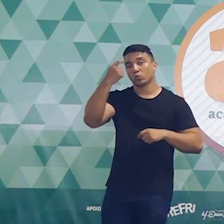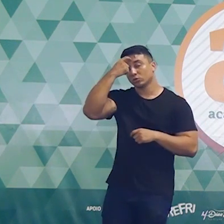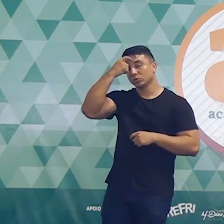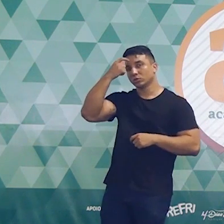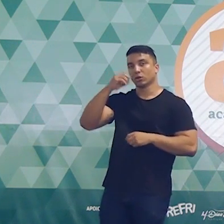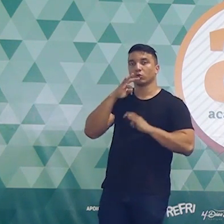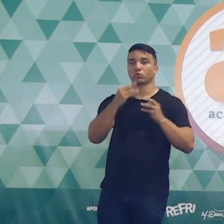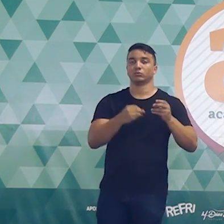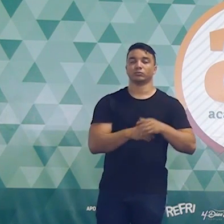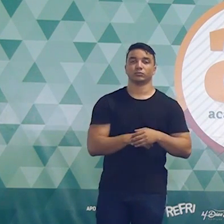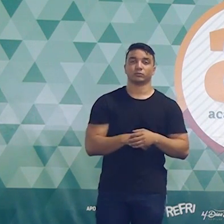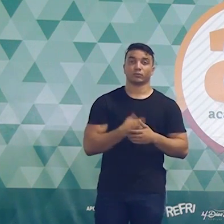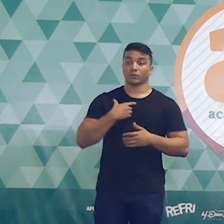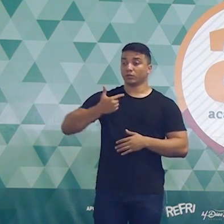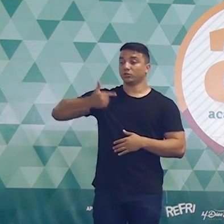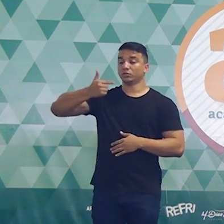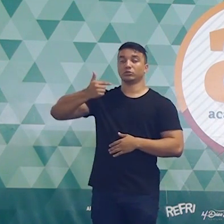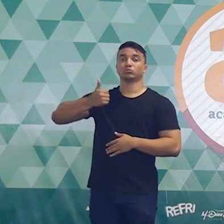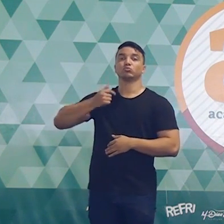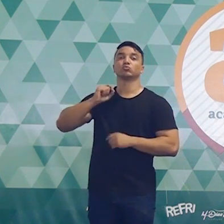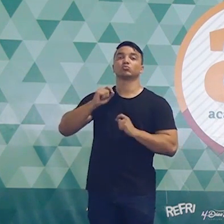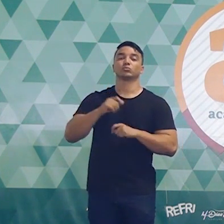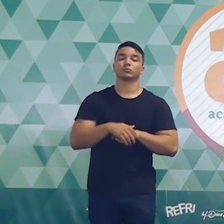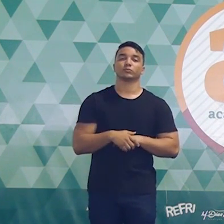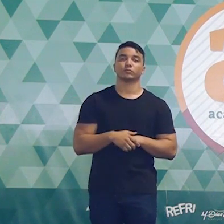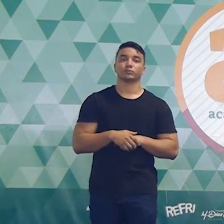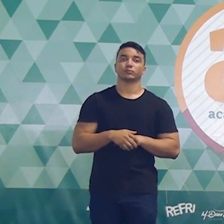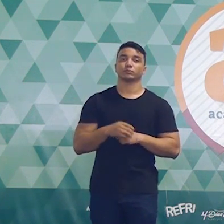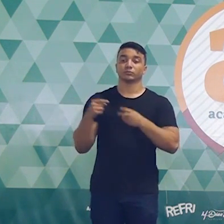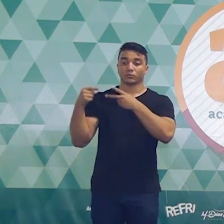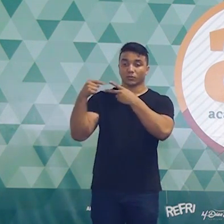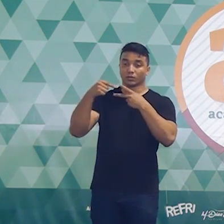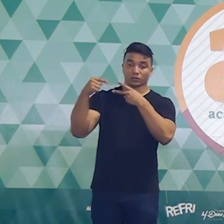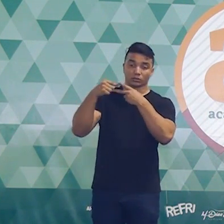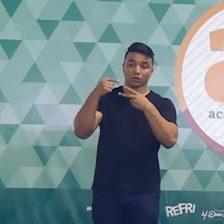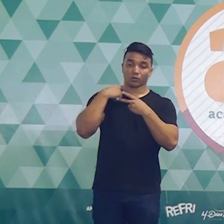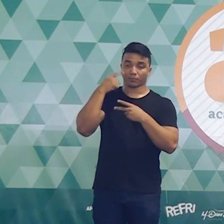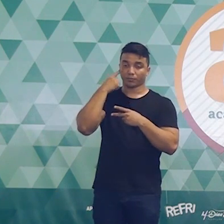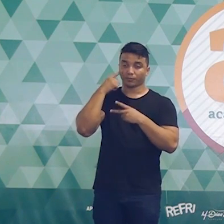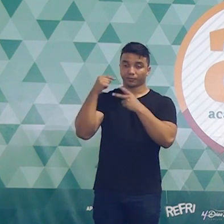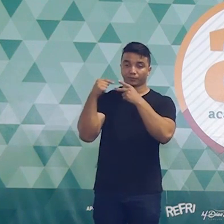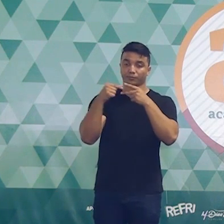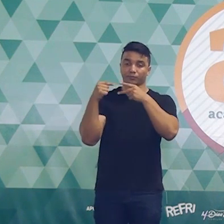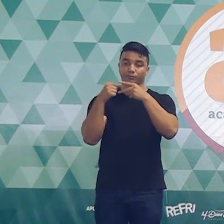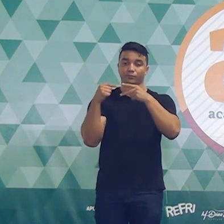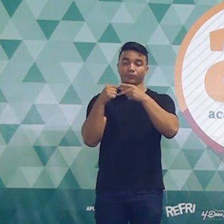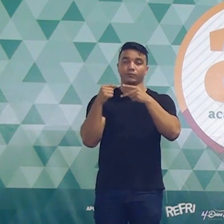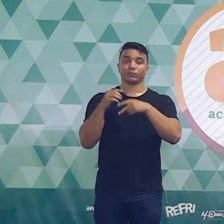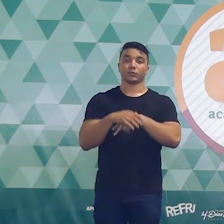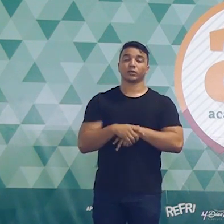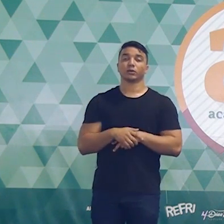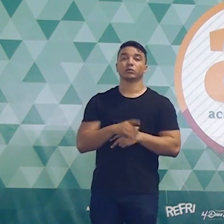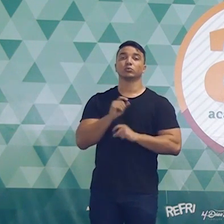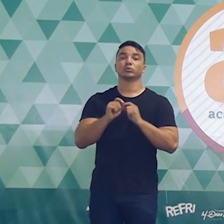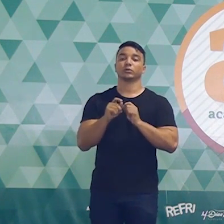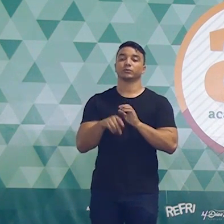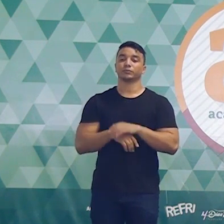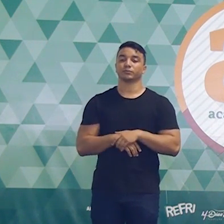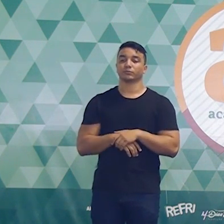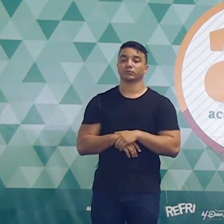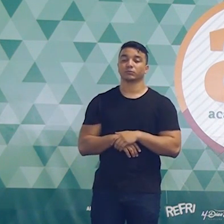vai dizer. Segunda coisa que tu não vai dizer, a segunda setinha que tem no meu PowerPoint, segunda setinha que tem aí é assim,